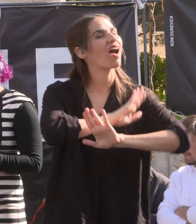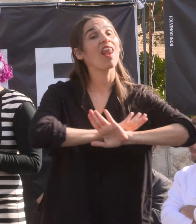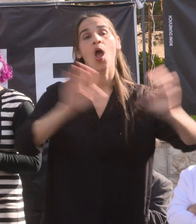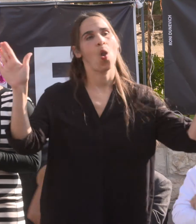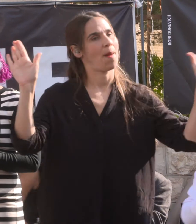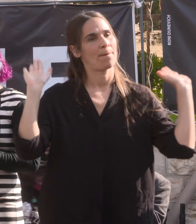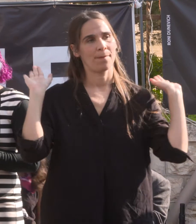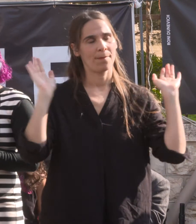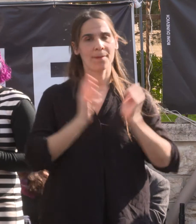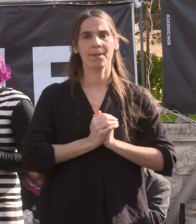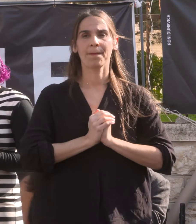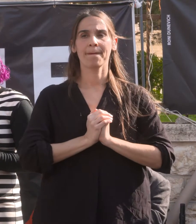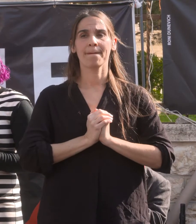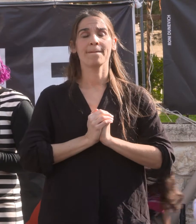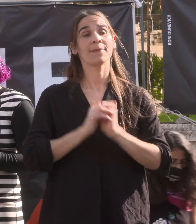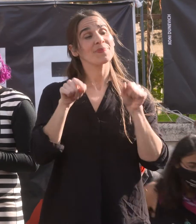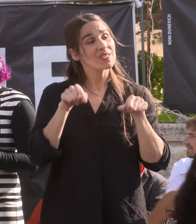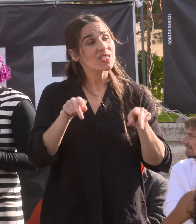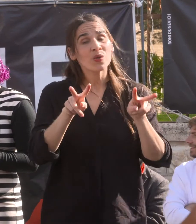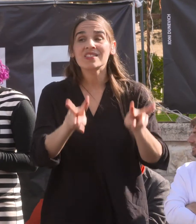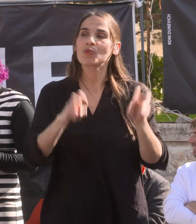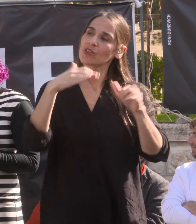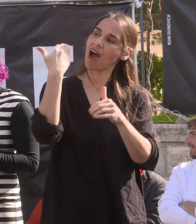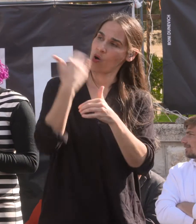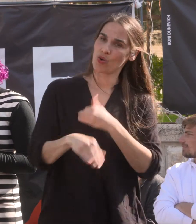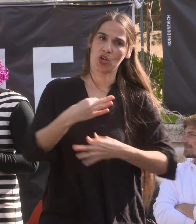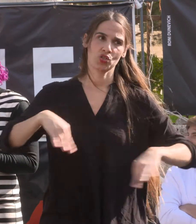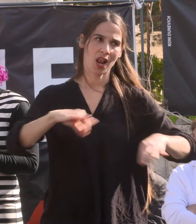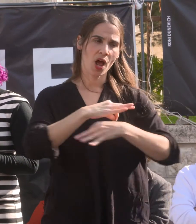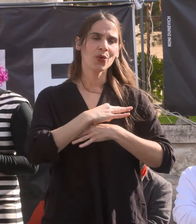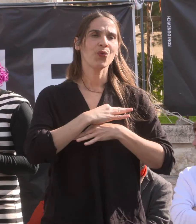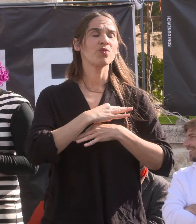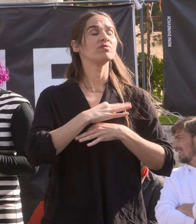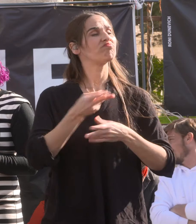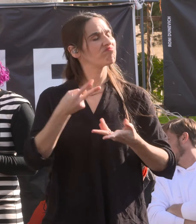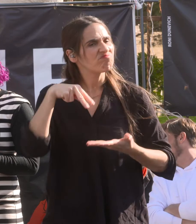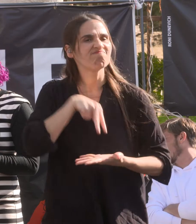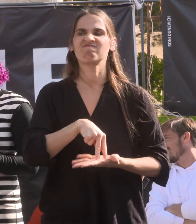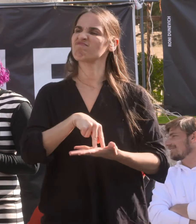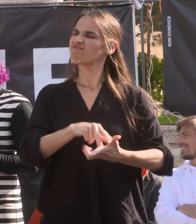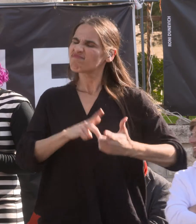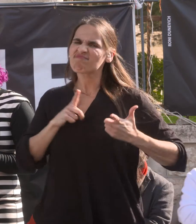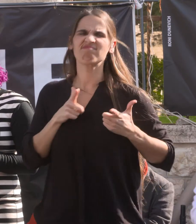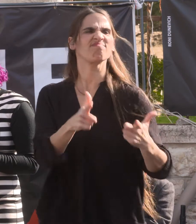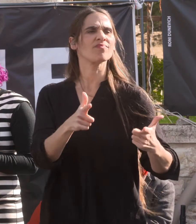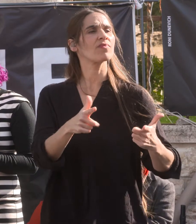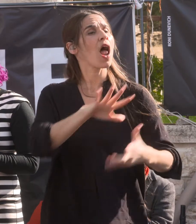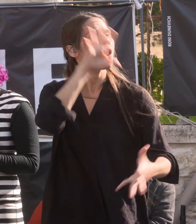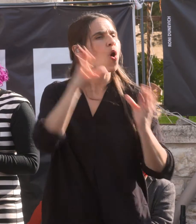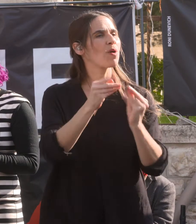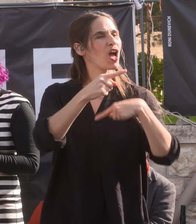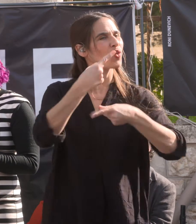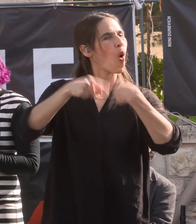לעולם. זוהי ההזדמנות האחרונה שלנו לעמוד ולהילחם על כל מה